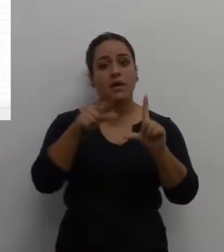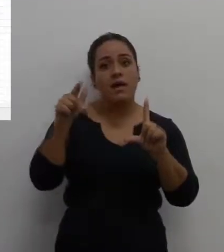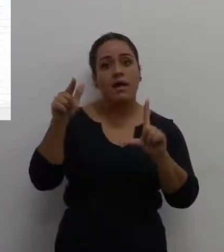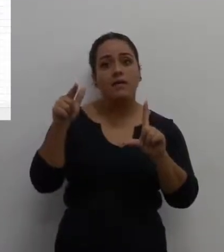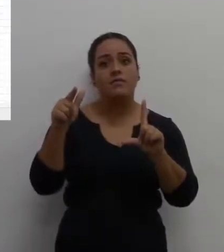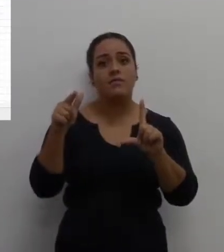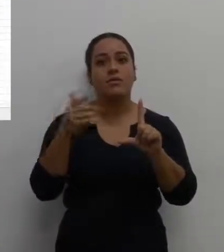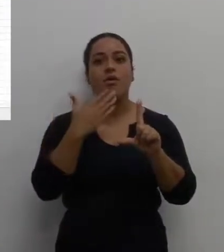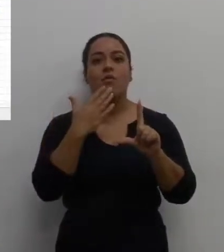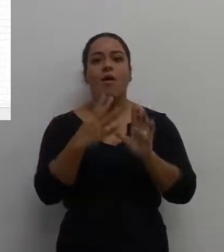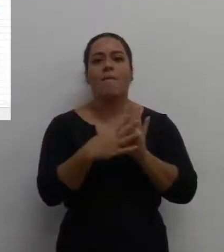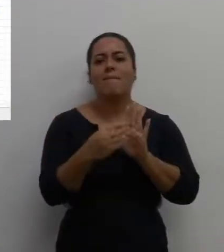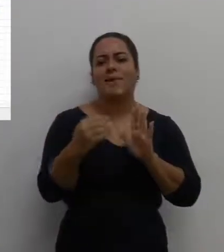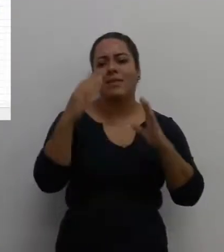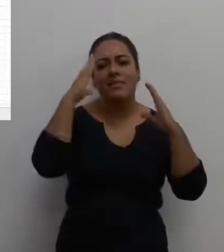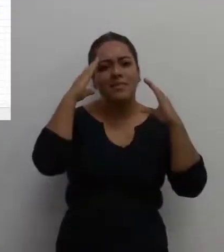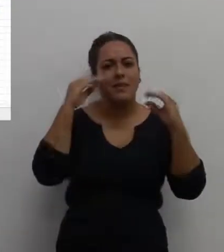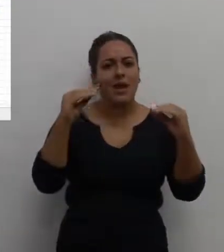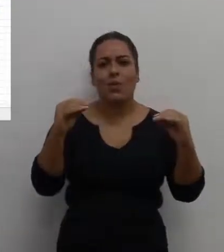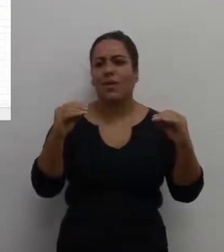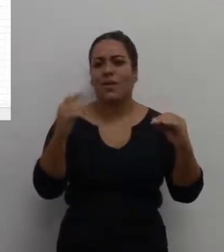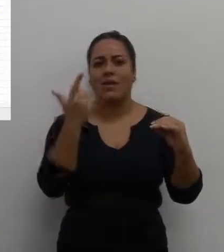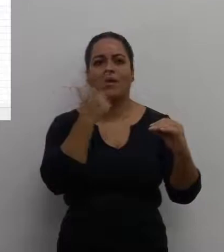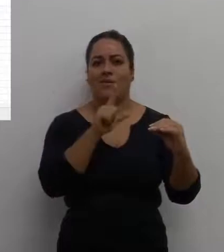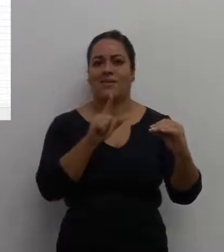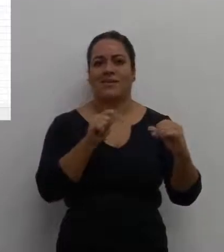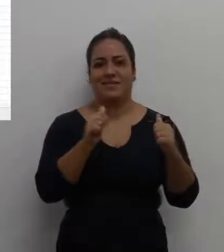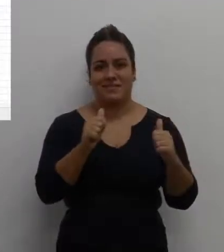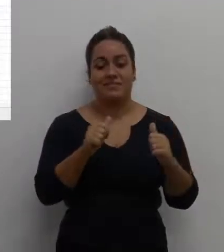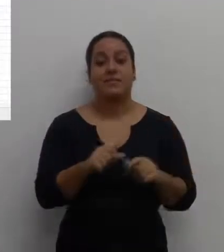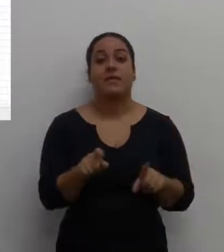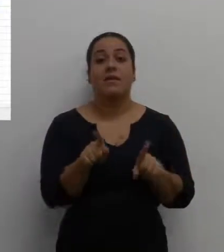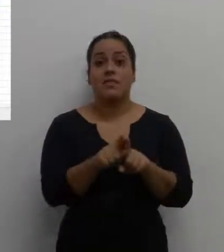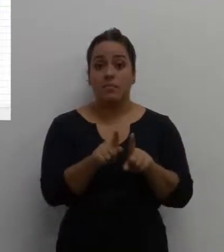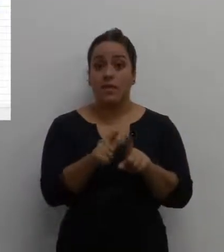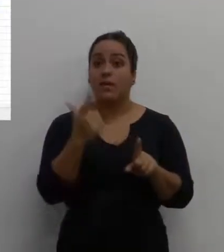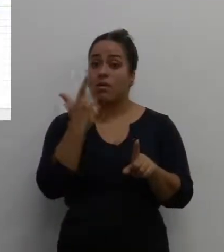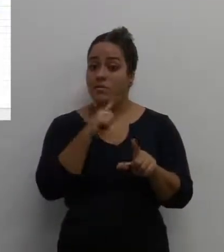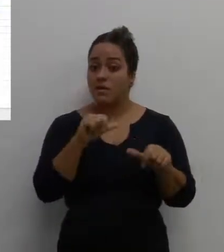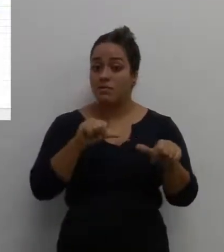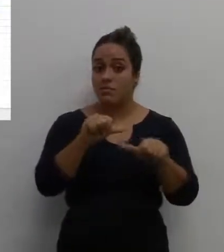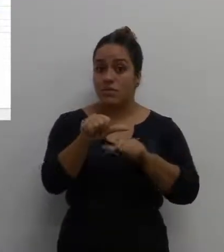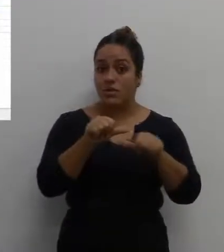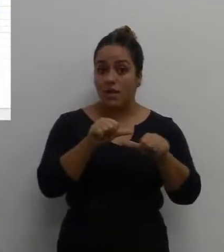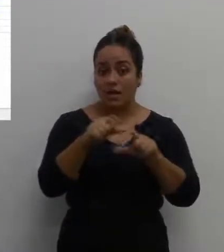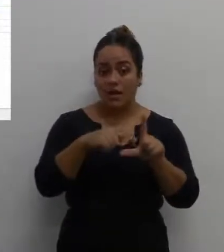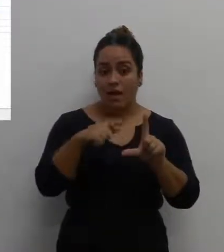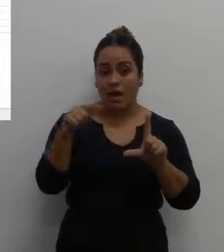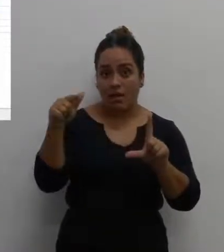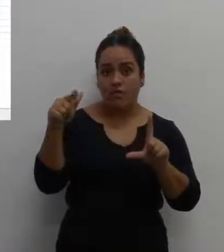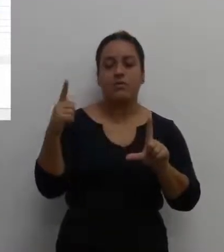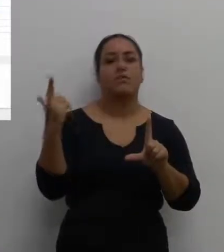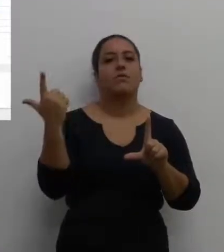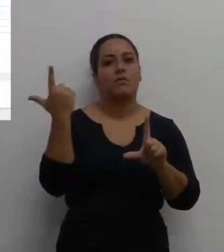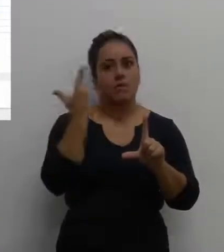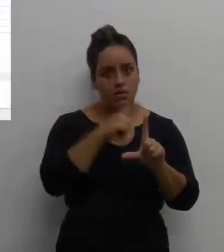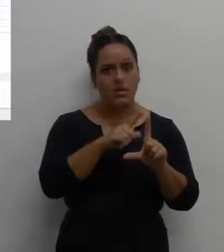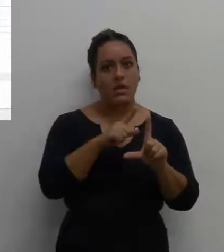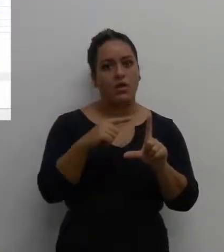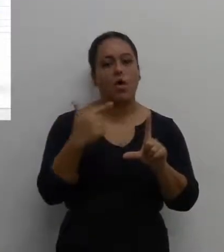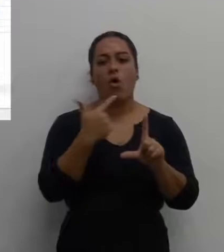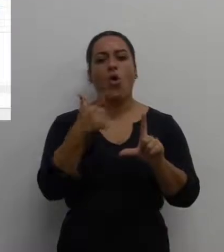podemos configurar os gráficos de uma maneira bem, bem tranquila, bem simples. Podemos também converter esse